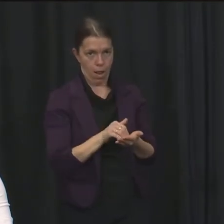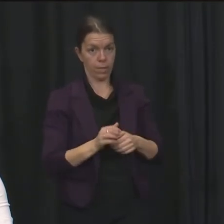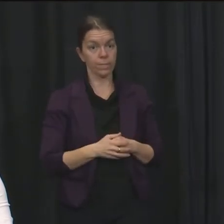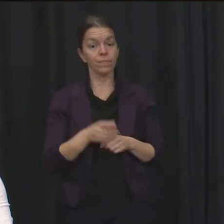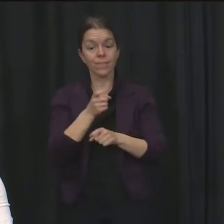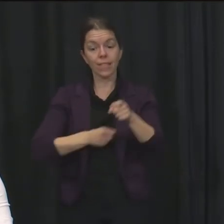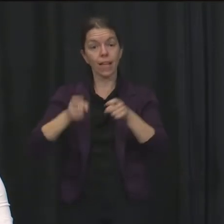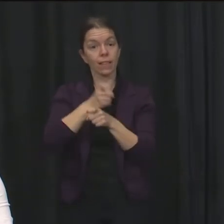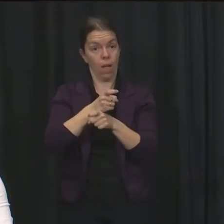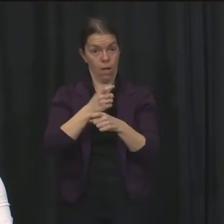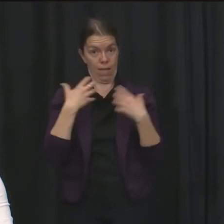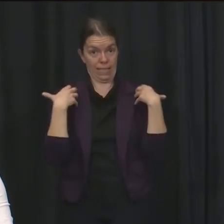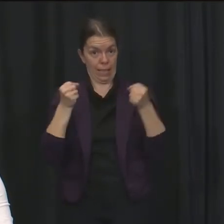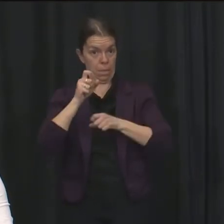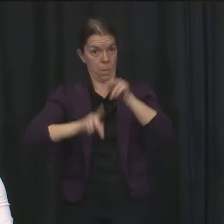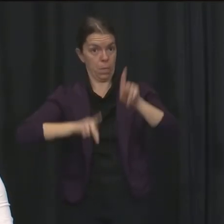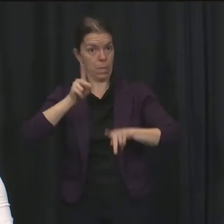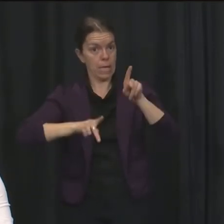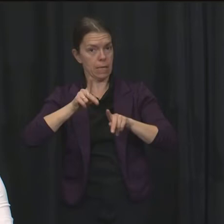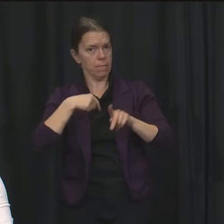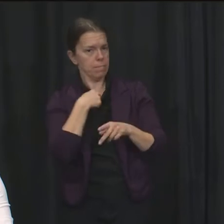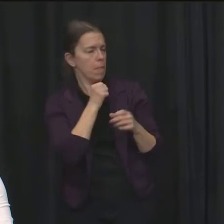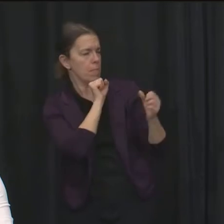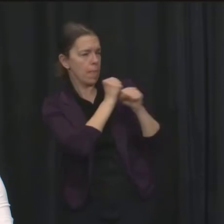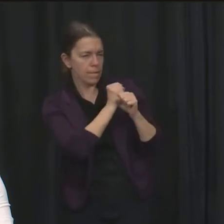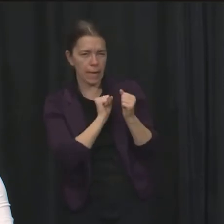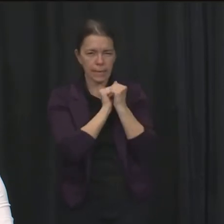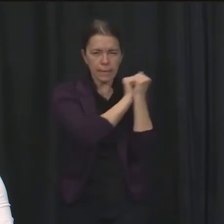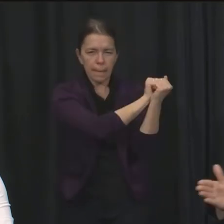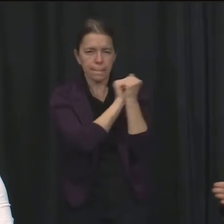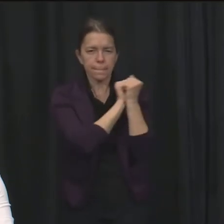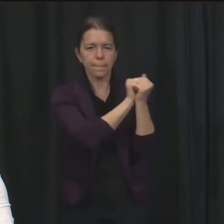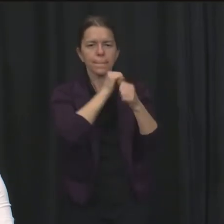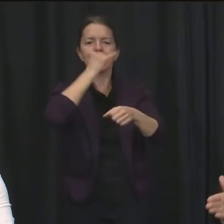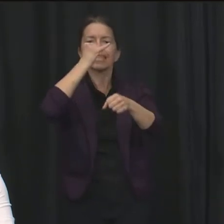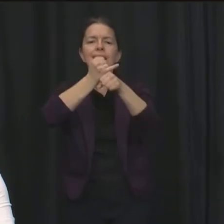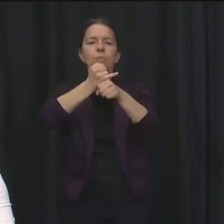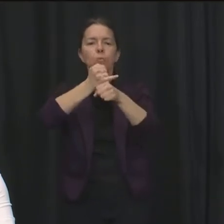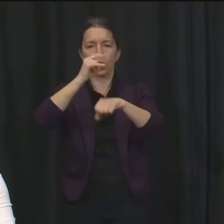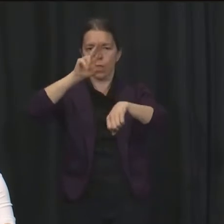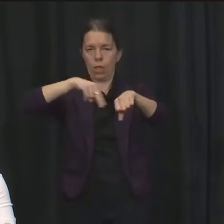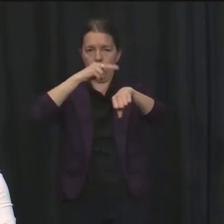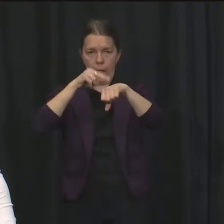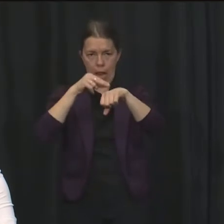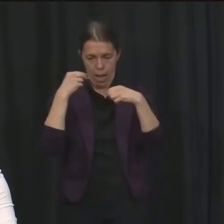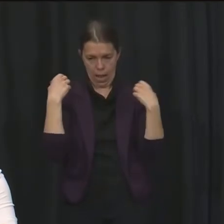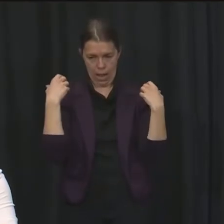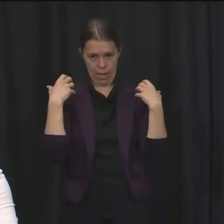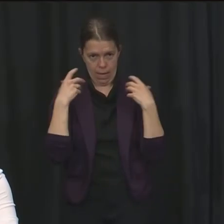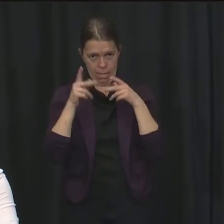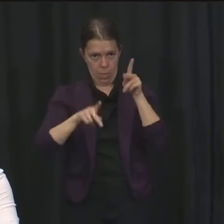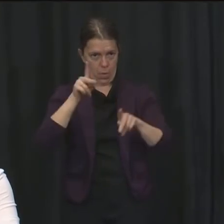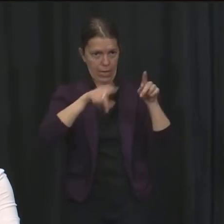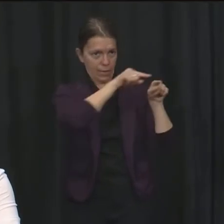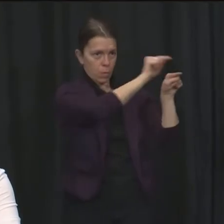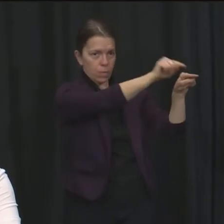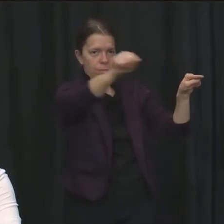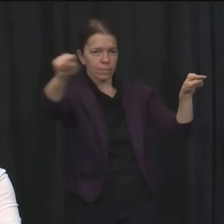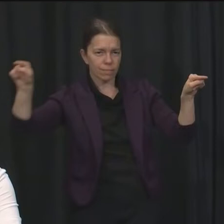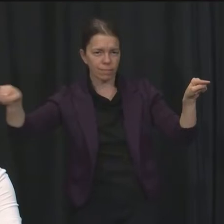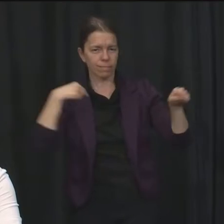l'Institut national de santé publique pour regarder nos prévisions régionales. Et hier, on a donc fait une certaine comparaison avec les modèles